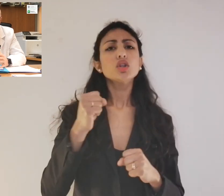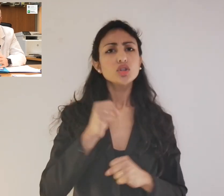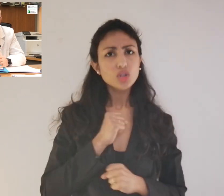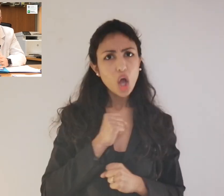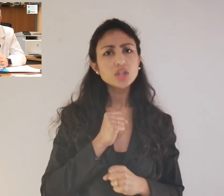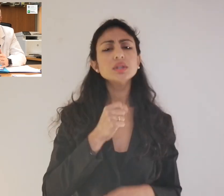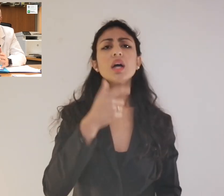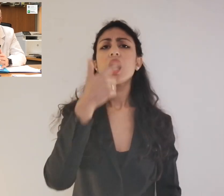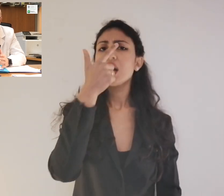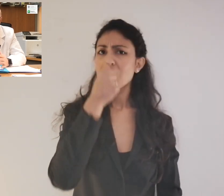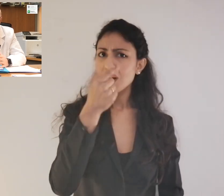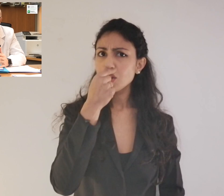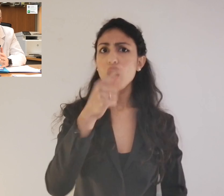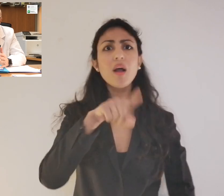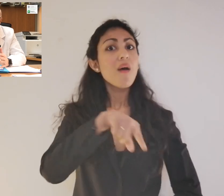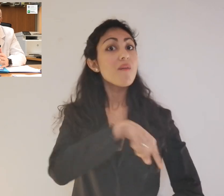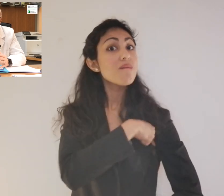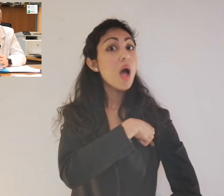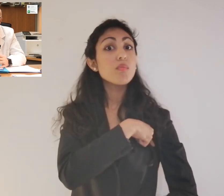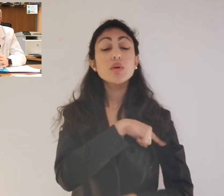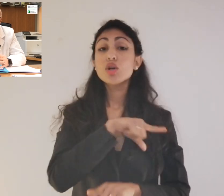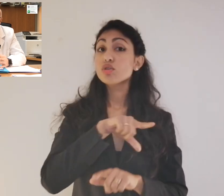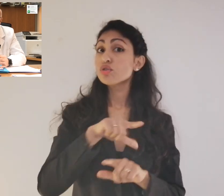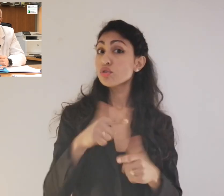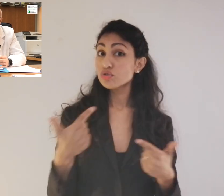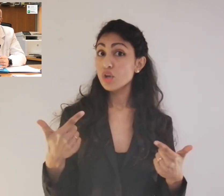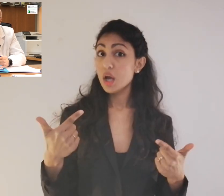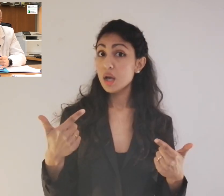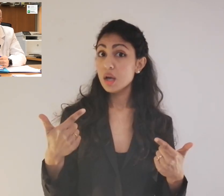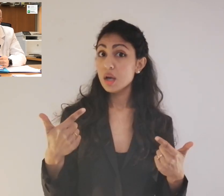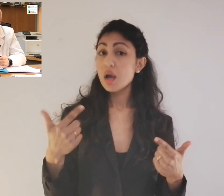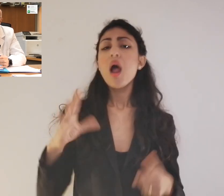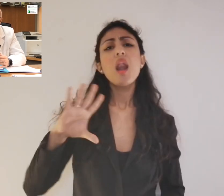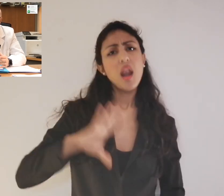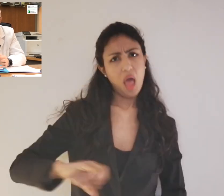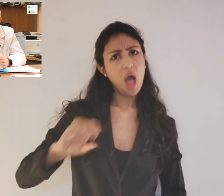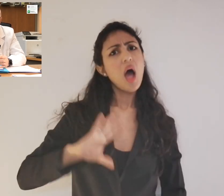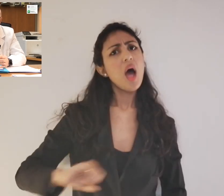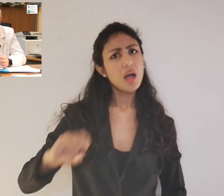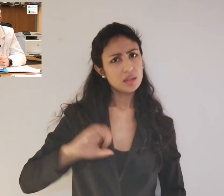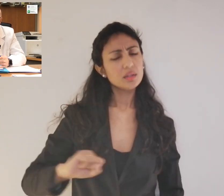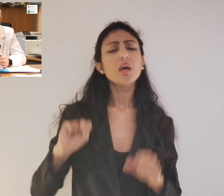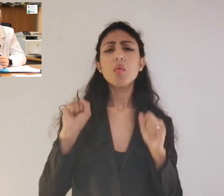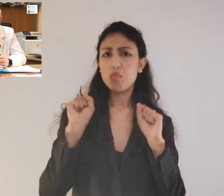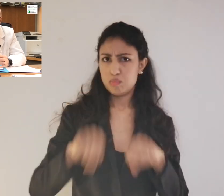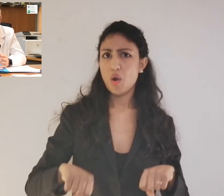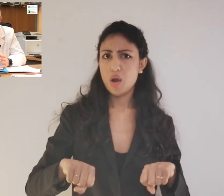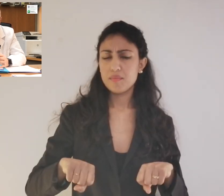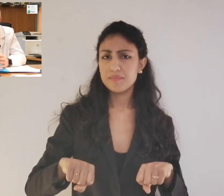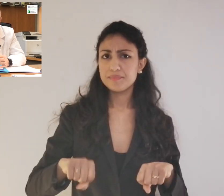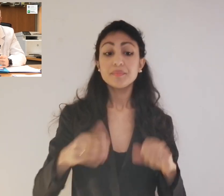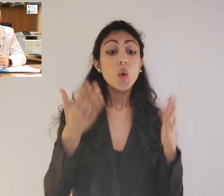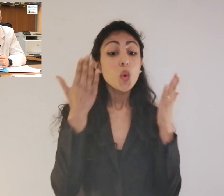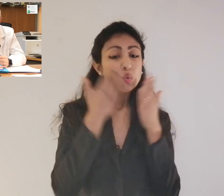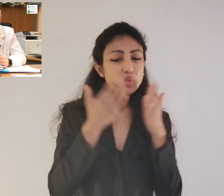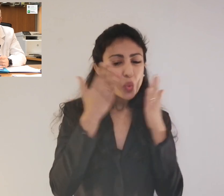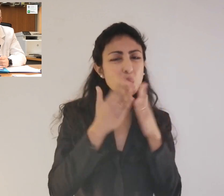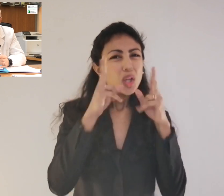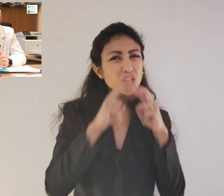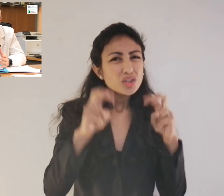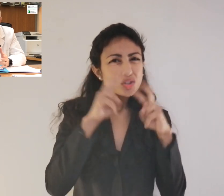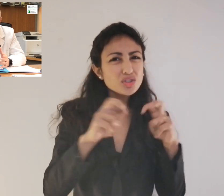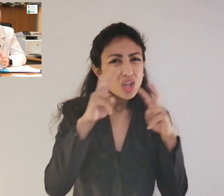tosse, che non ha raffreddore, che non ha febbre. In questo caso le evidenze che ci sono, peraltro non